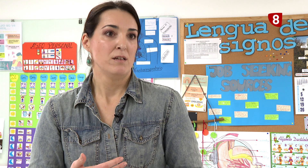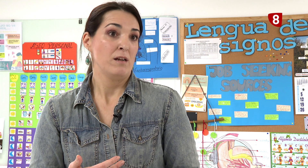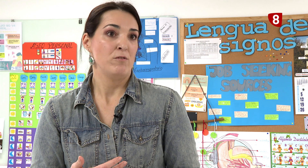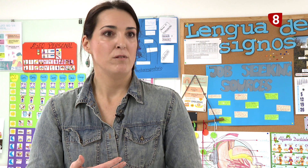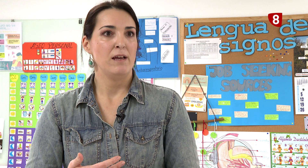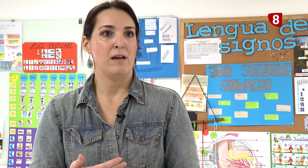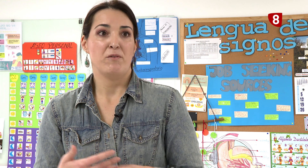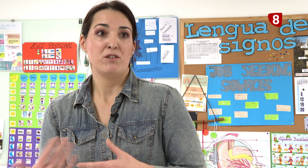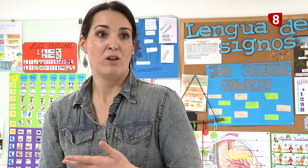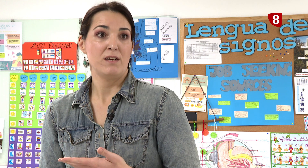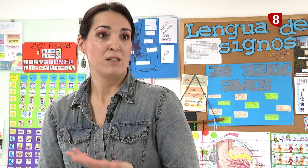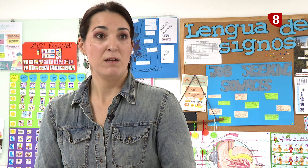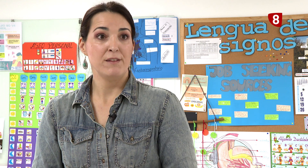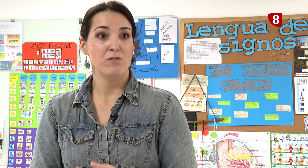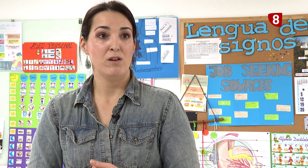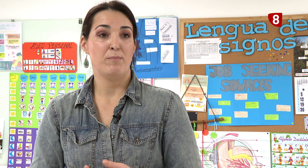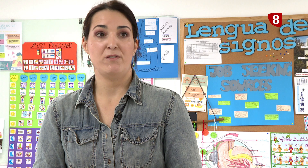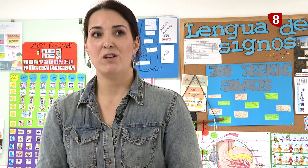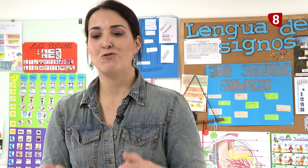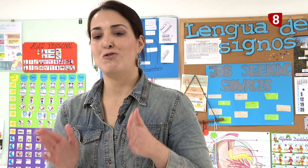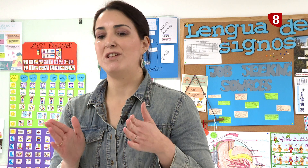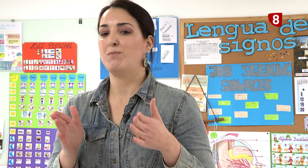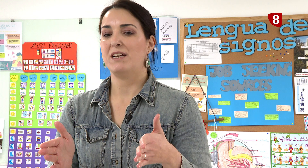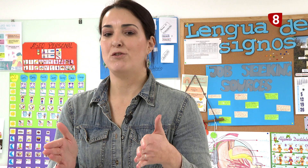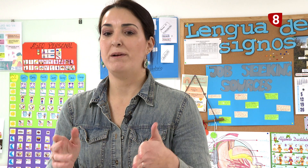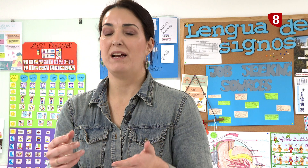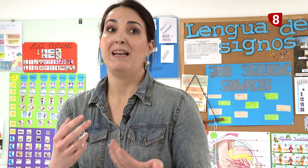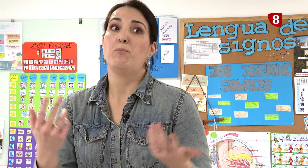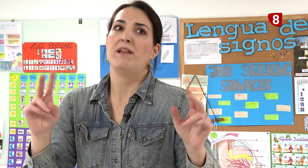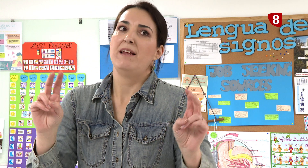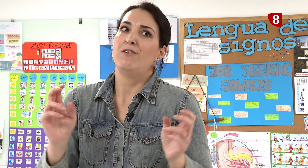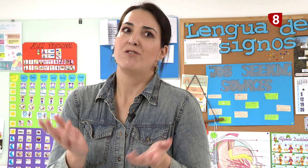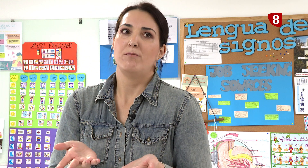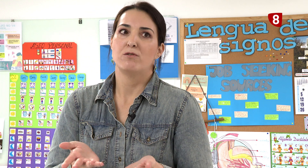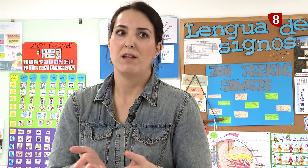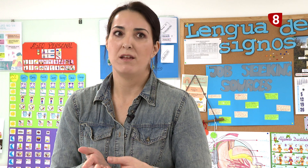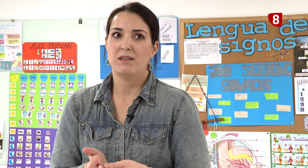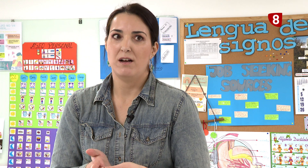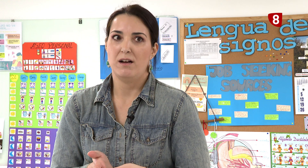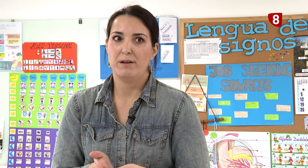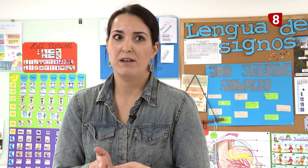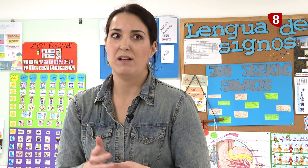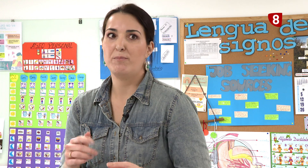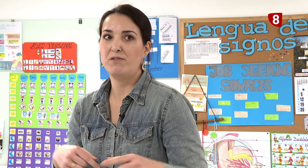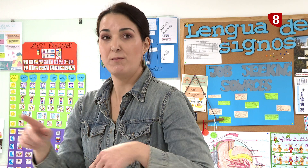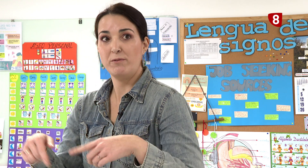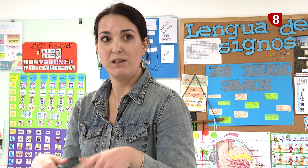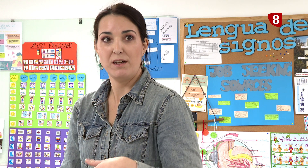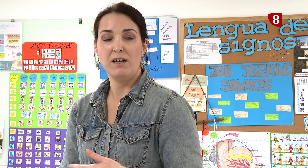Claro, la profesora está explicando, la profesora no solo está explicando para que le pueda leer los labios en cierta manera, la profe se mueve en el